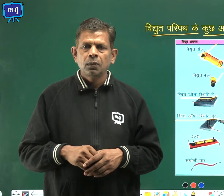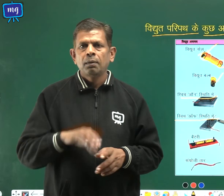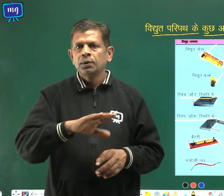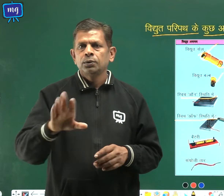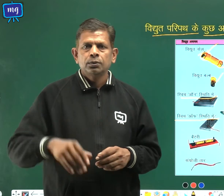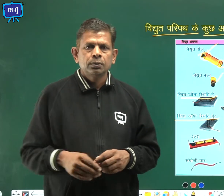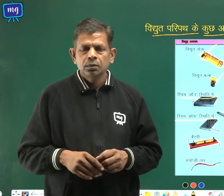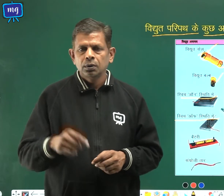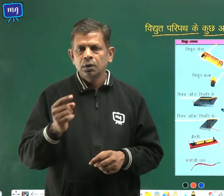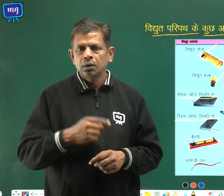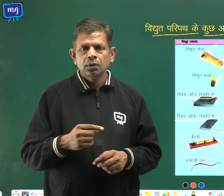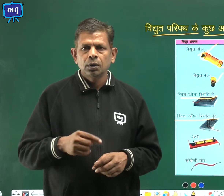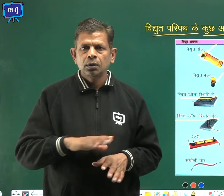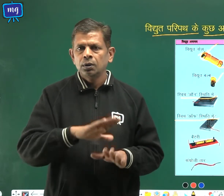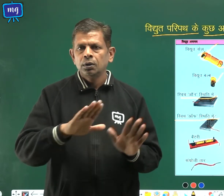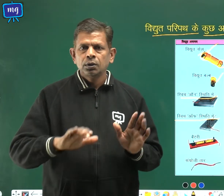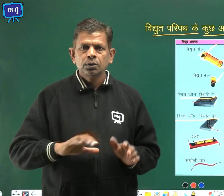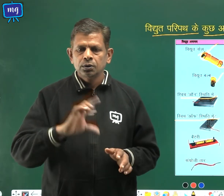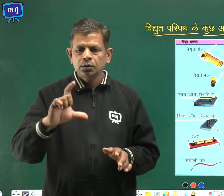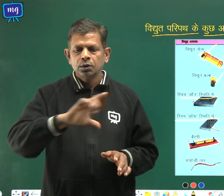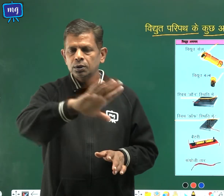बच्चों, इस स्थिति में